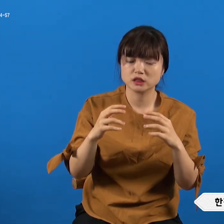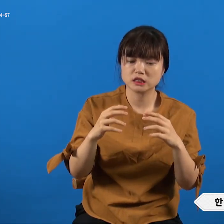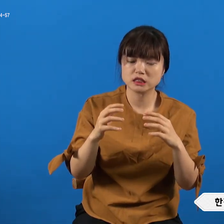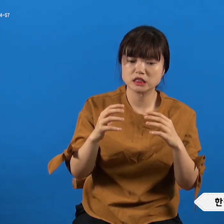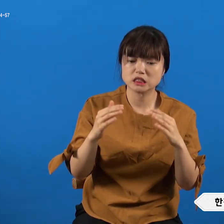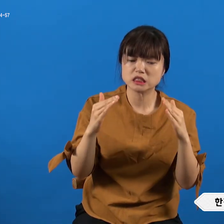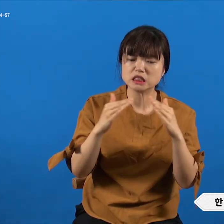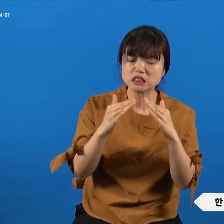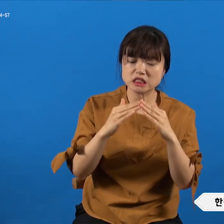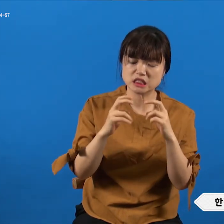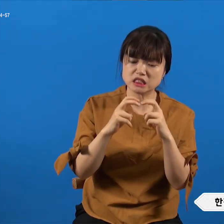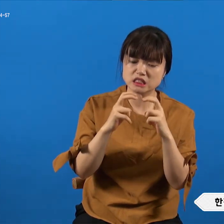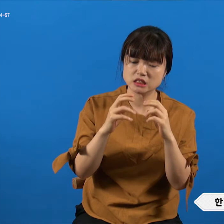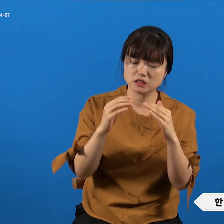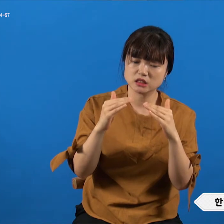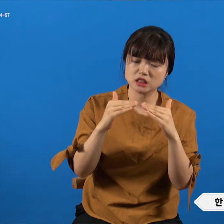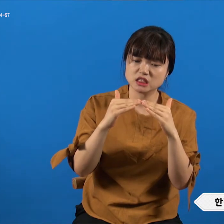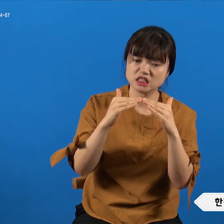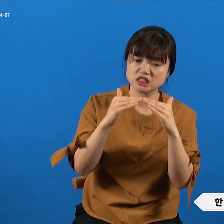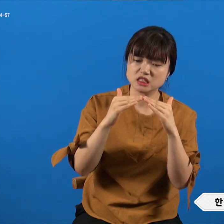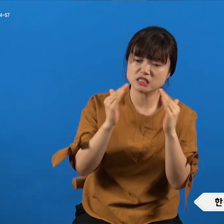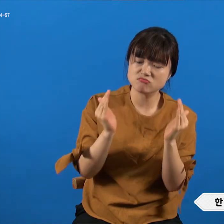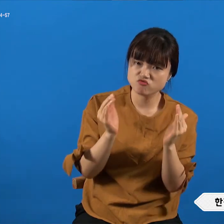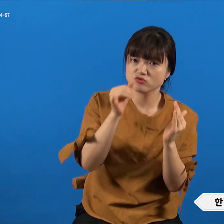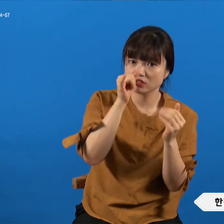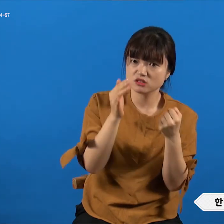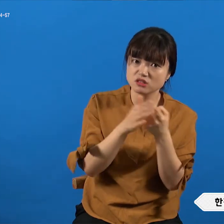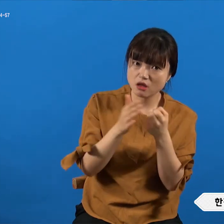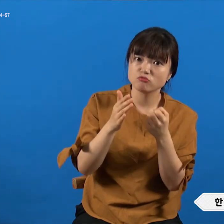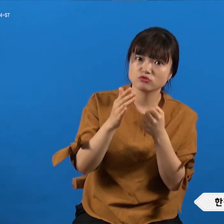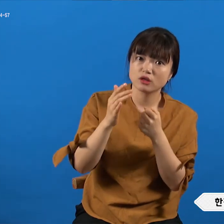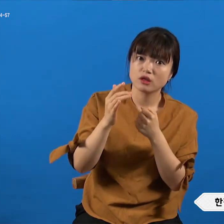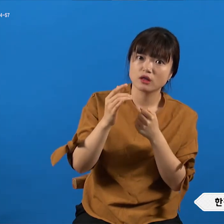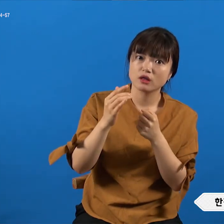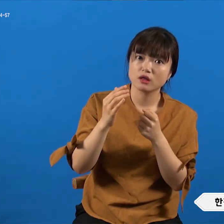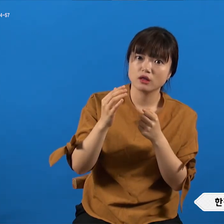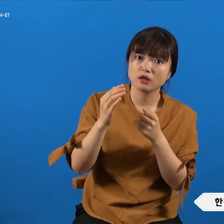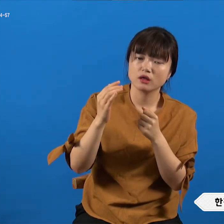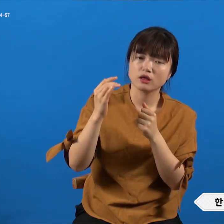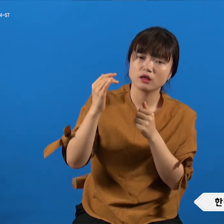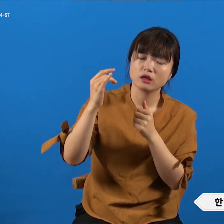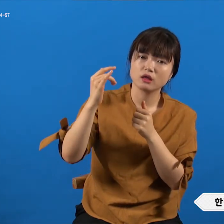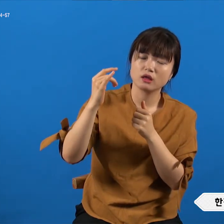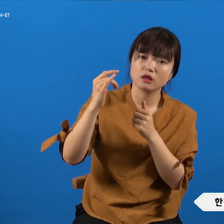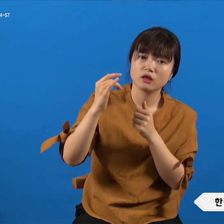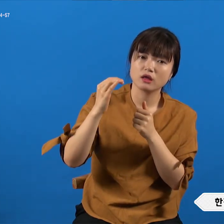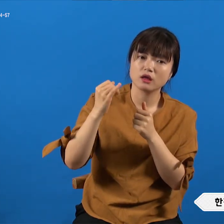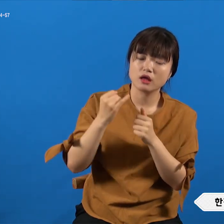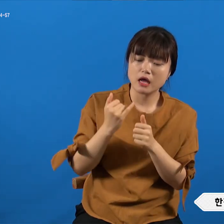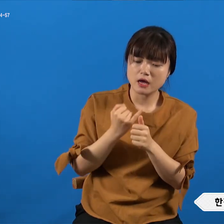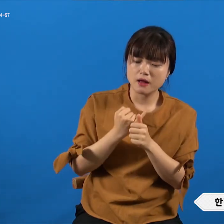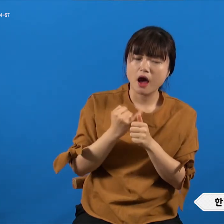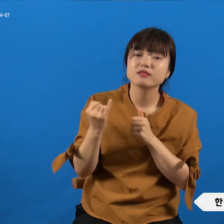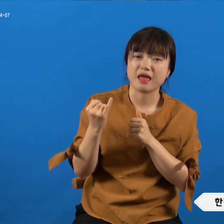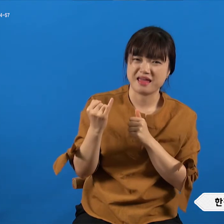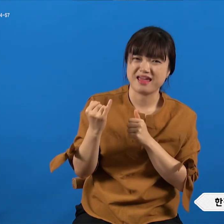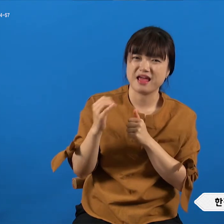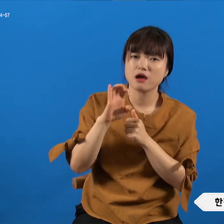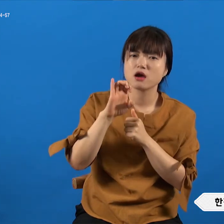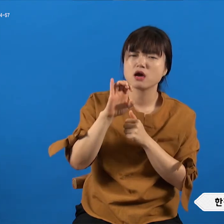지붕이 있어야 햇볕이 강한 날에도 피부암에 걸린 제 아내가 저의 경기를 지켜볼 수 있기